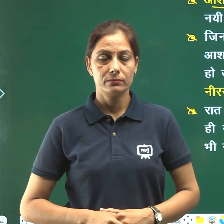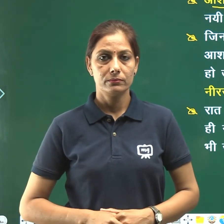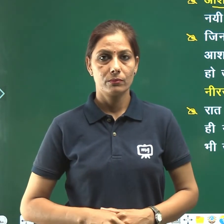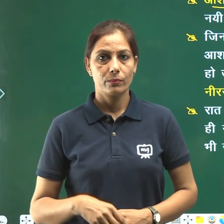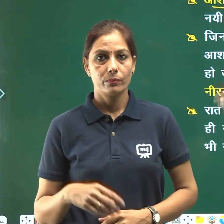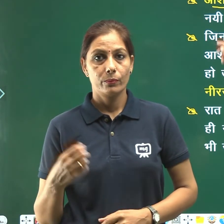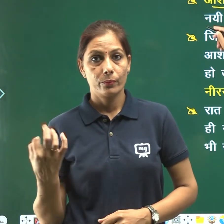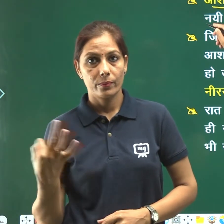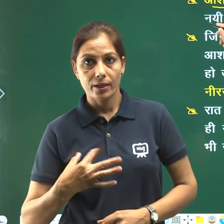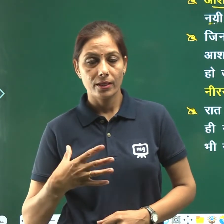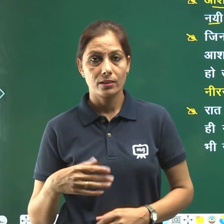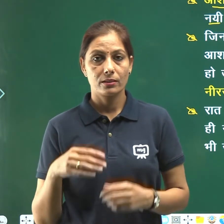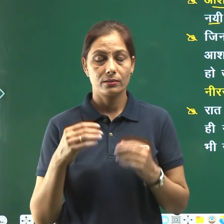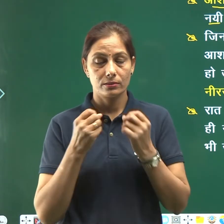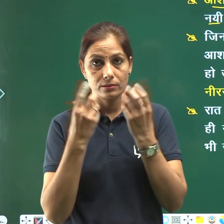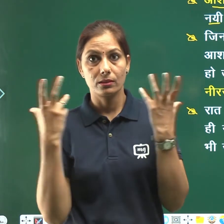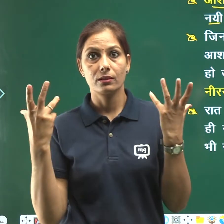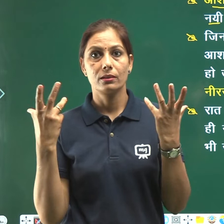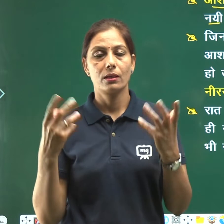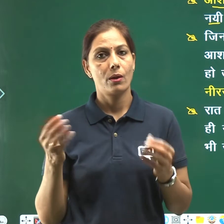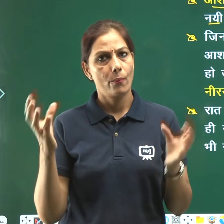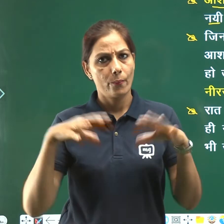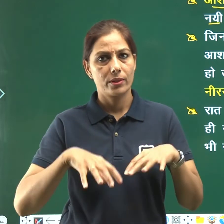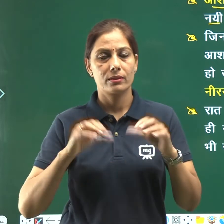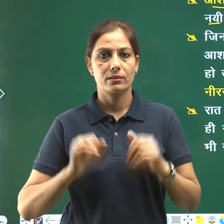नई चेतना भर देती है।